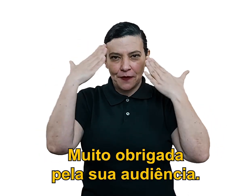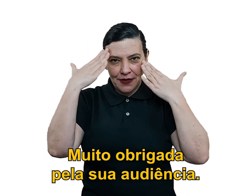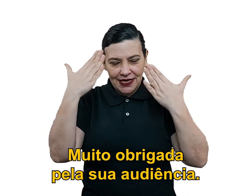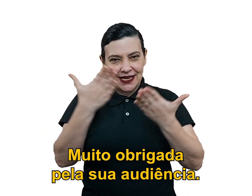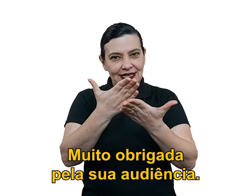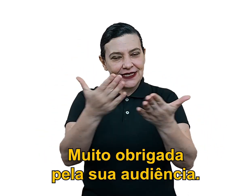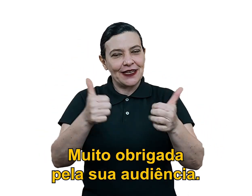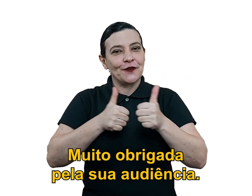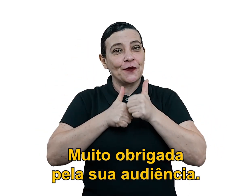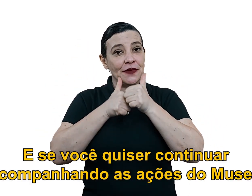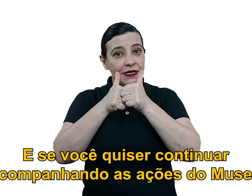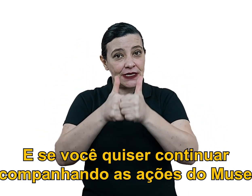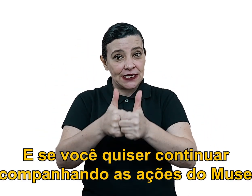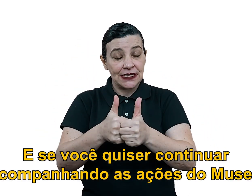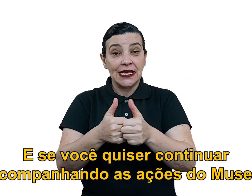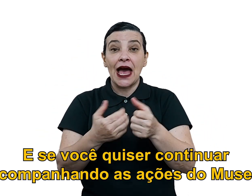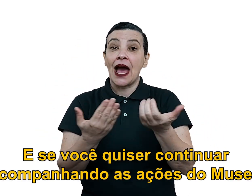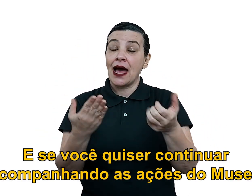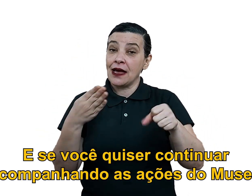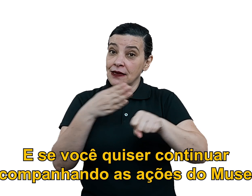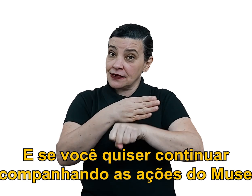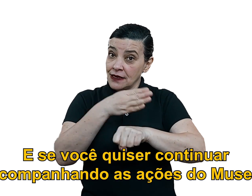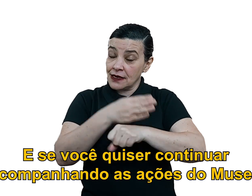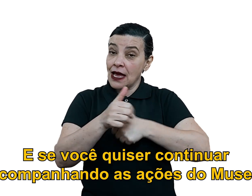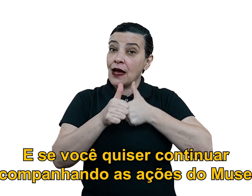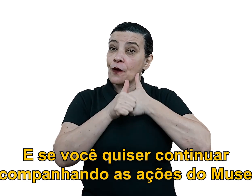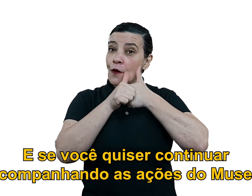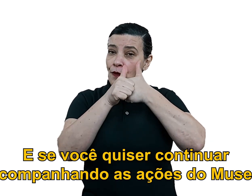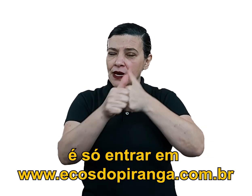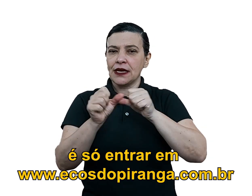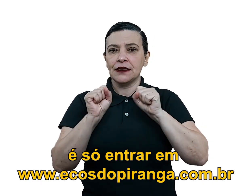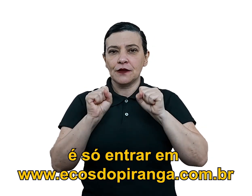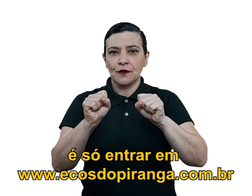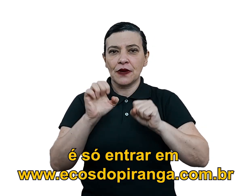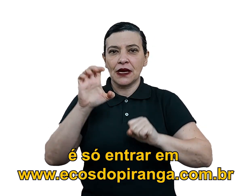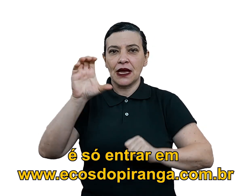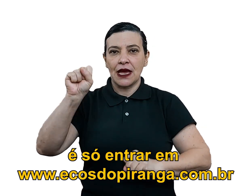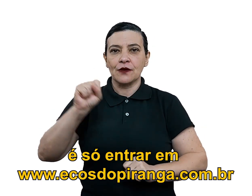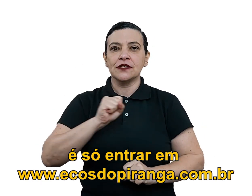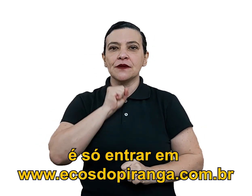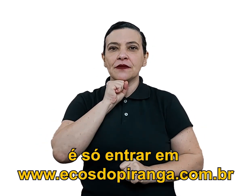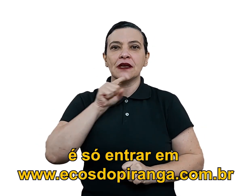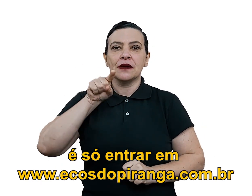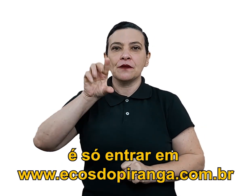Muito obrigada pela sua audiência e se você quiser continuar acompanhando as ações do museu, é só entrar em